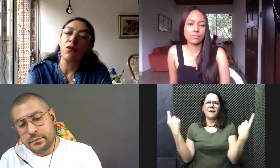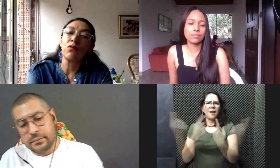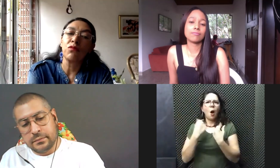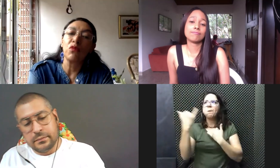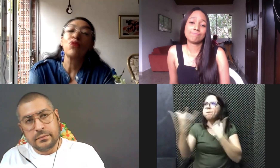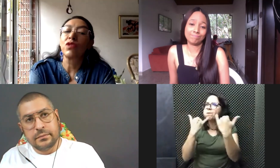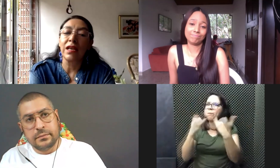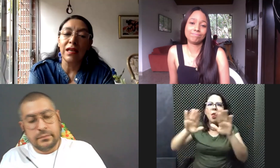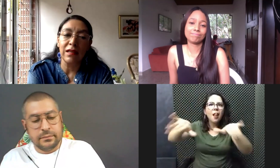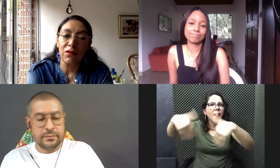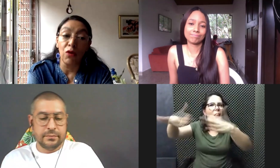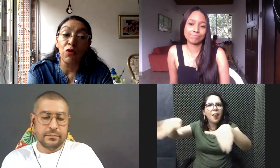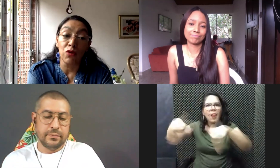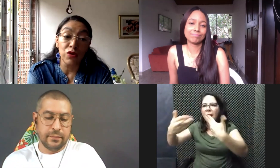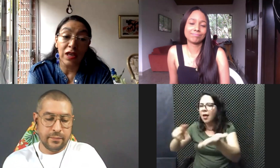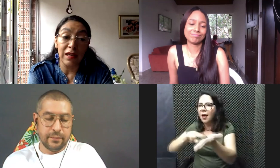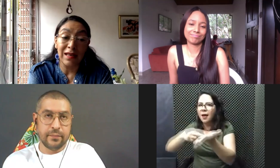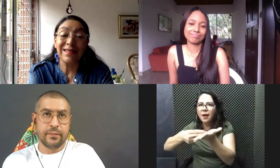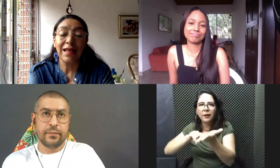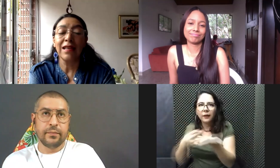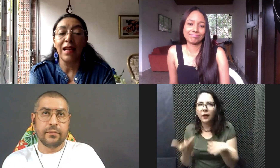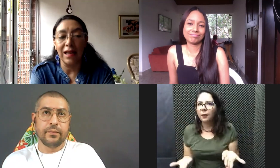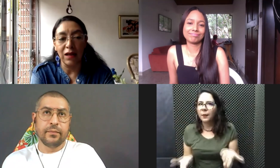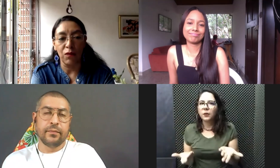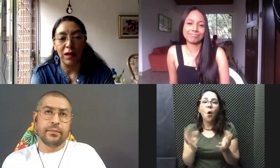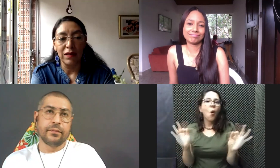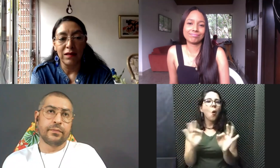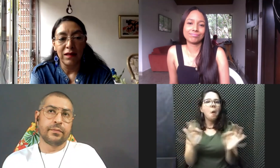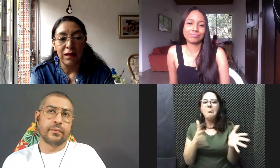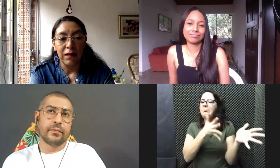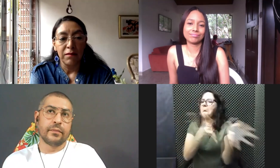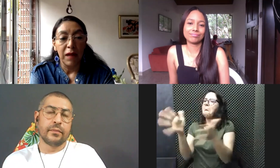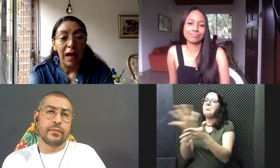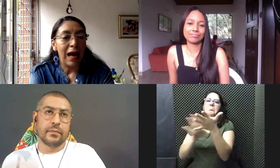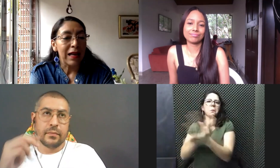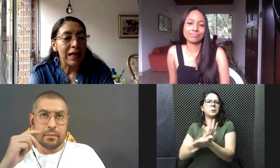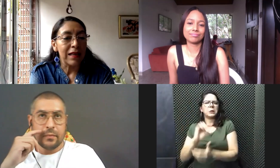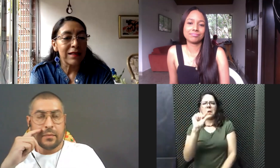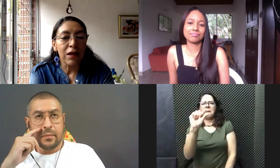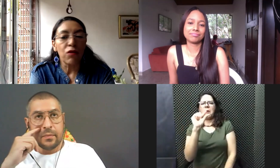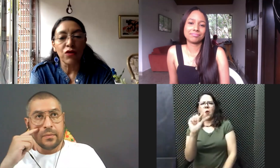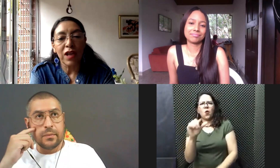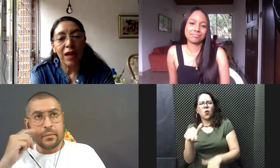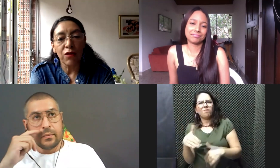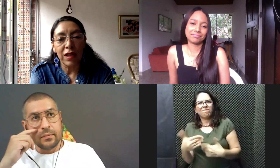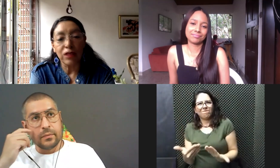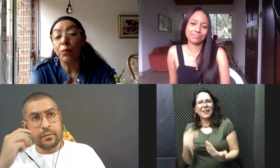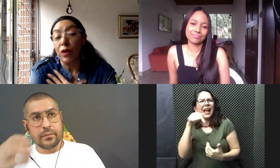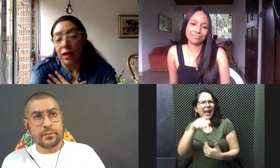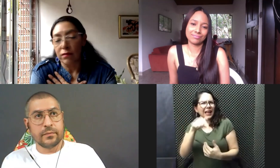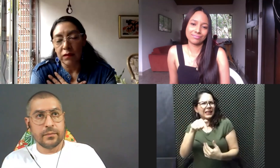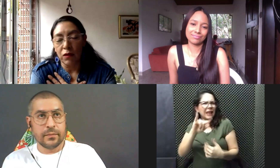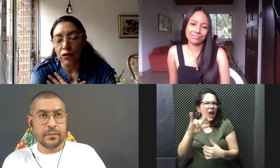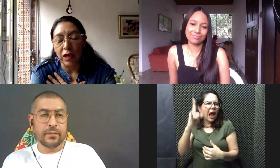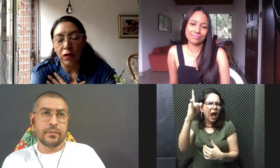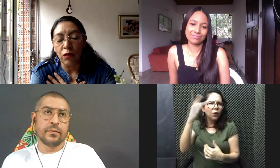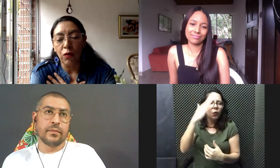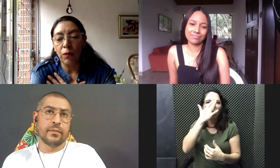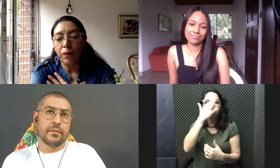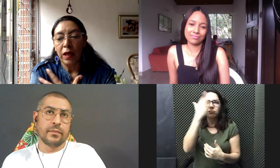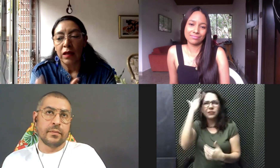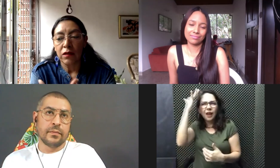intérpretes o no se enseña la lengua. Aquí se conoce algo de eso porque los